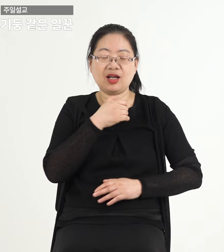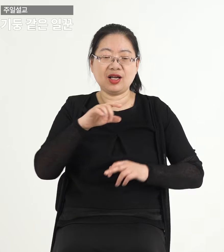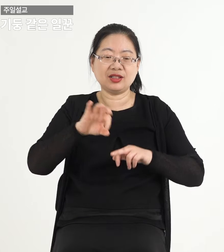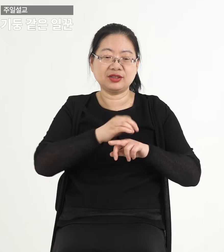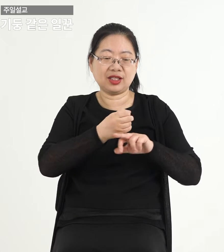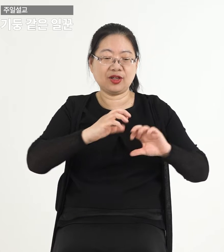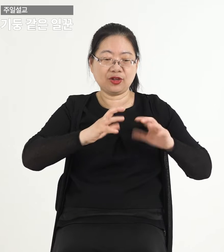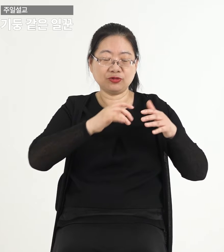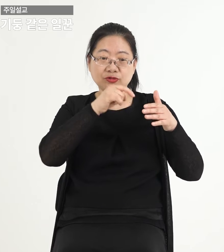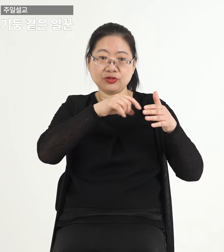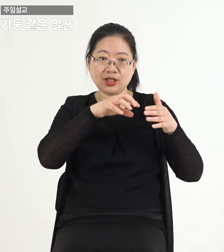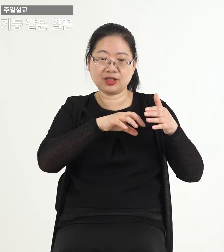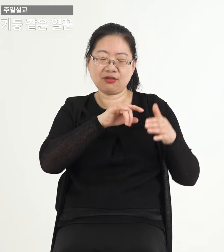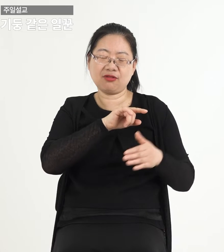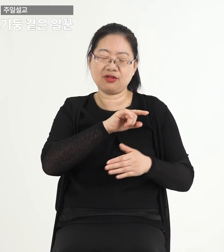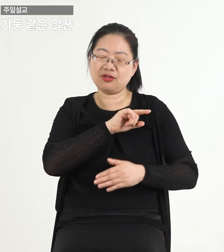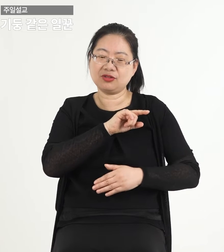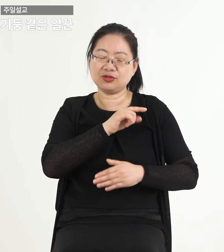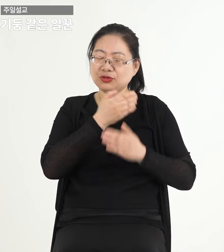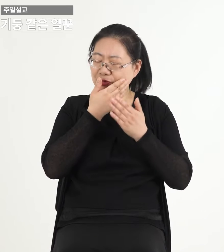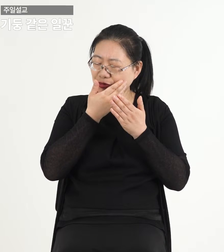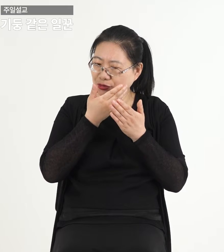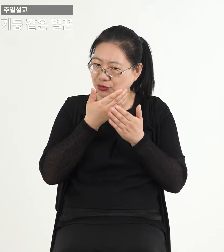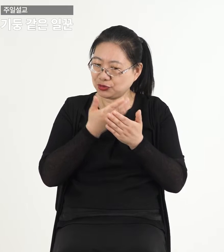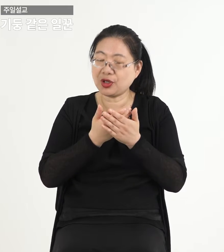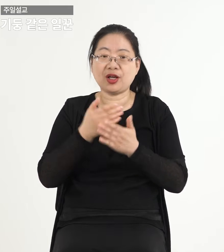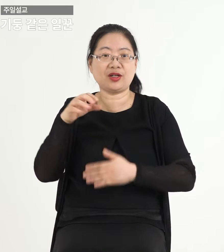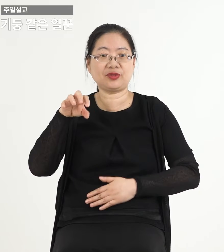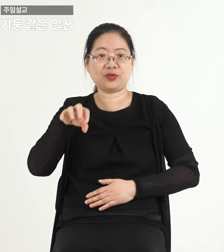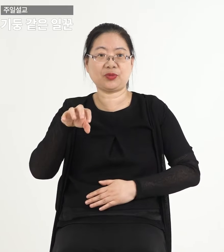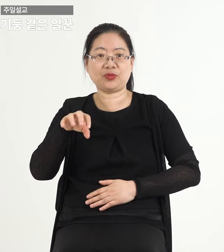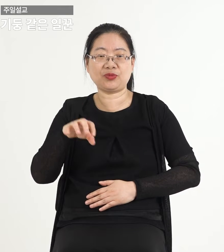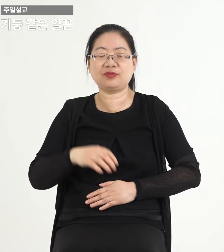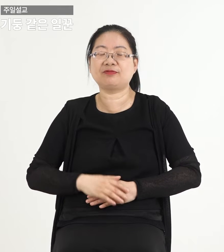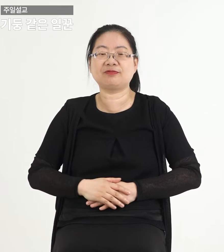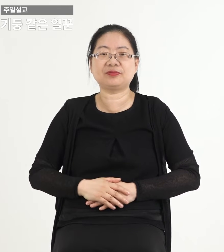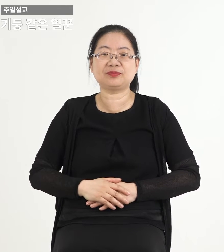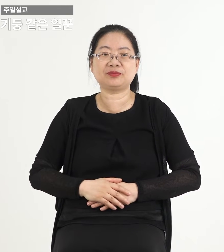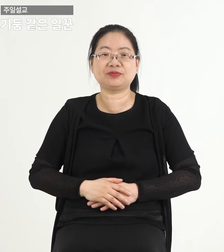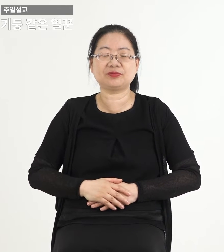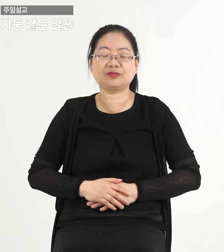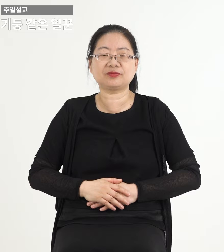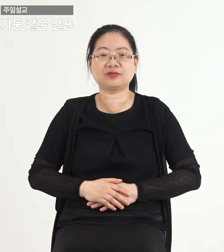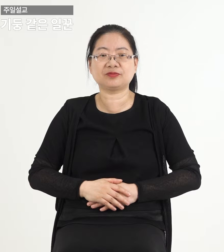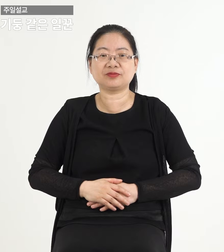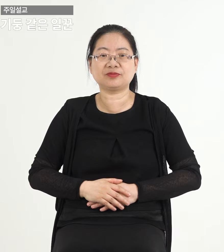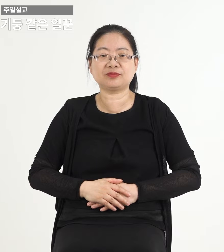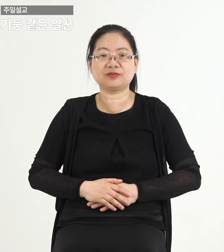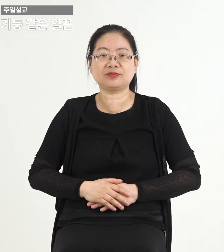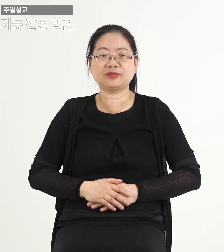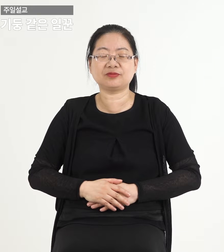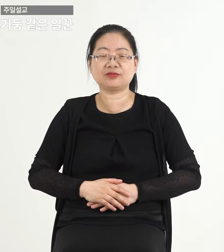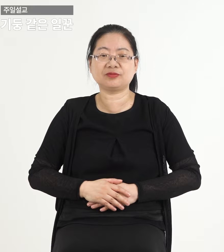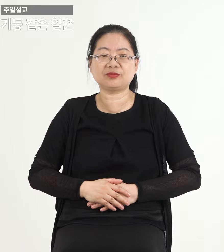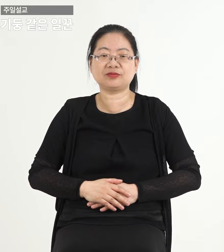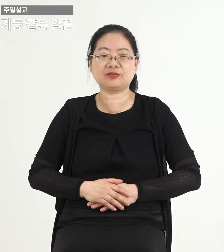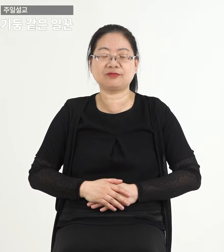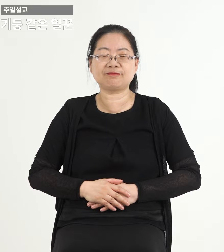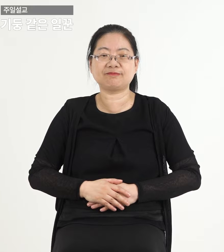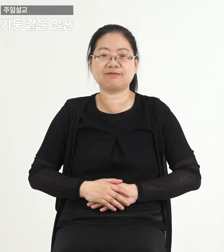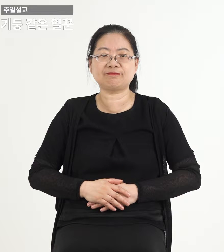로마가 전역으로 뿌려지기 위해서 이 도시를 반드시 거쳐가야 할